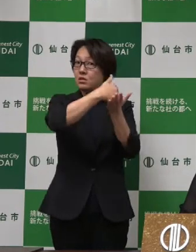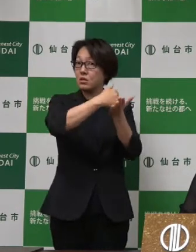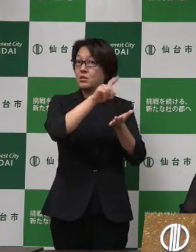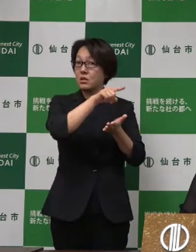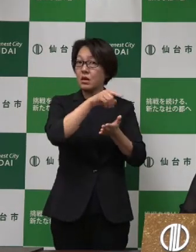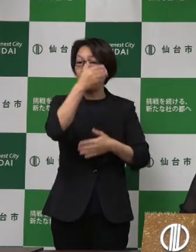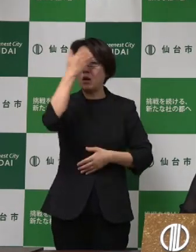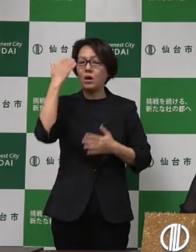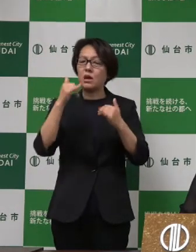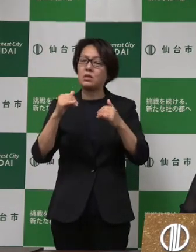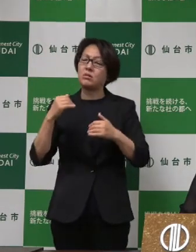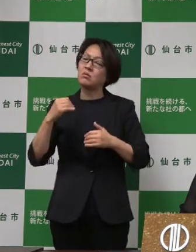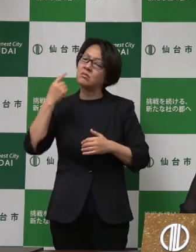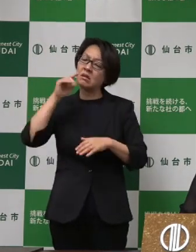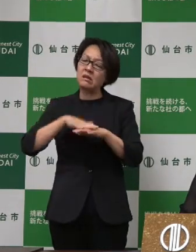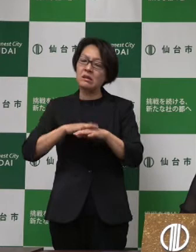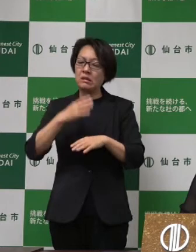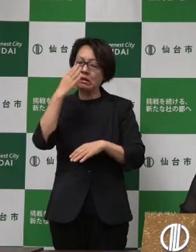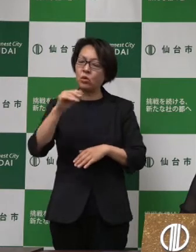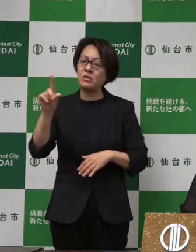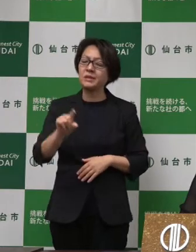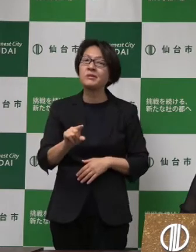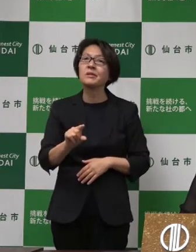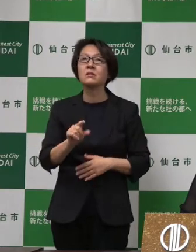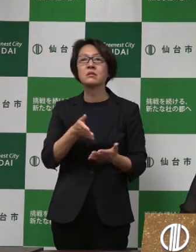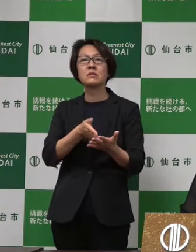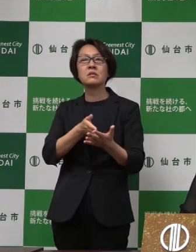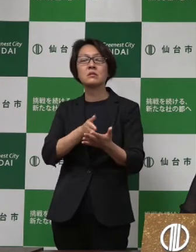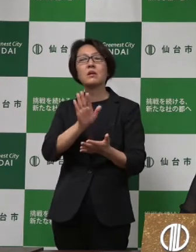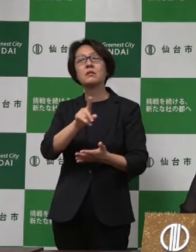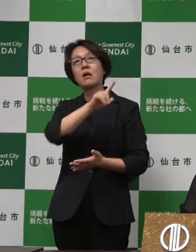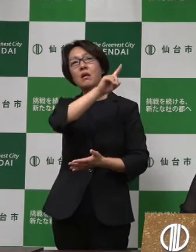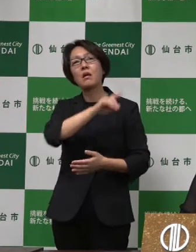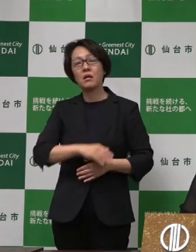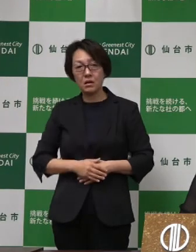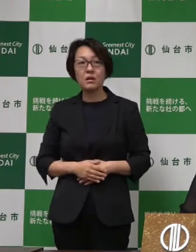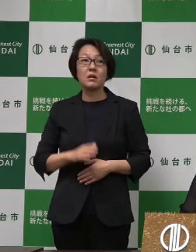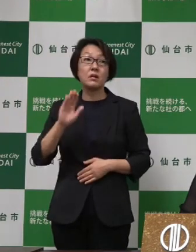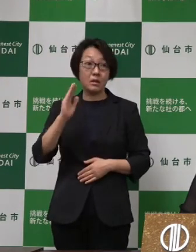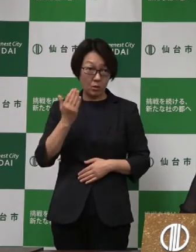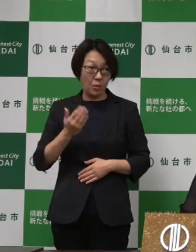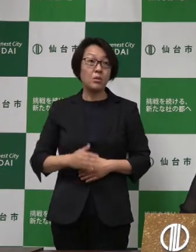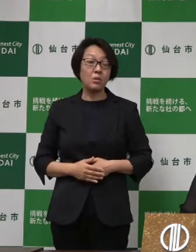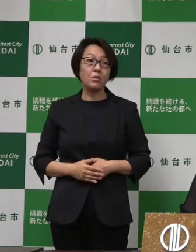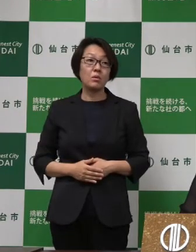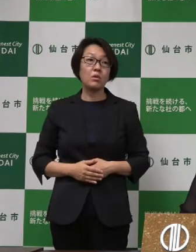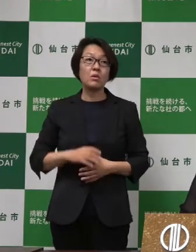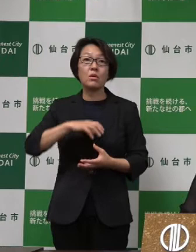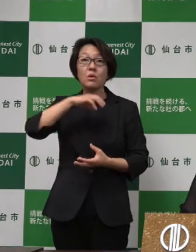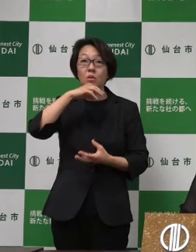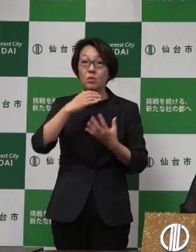若者の意識が低いんじゃないか、低いというようなことをおっしゃったわけですけれども、まあ、高齢